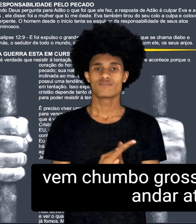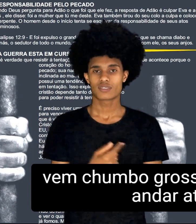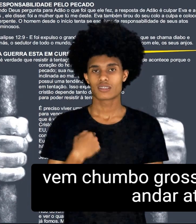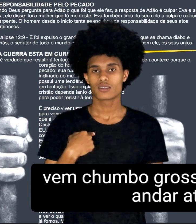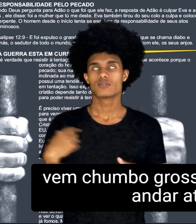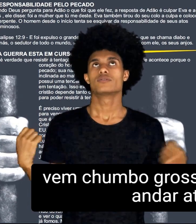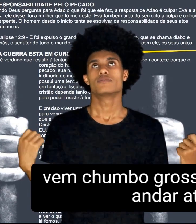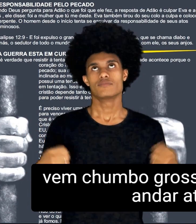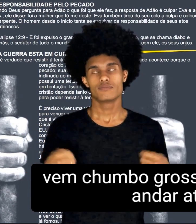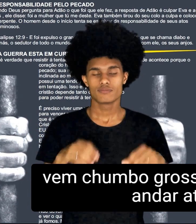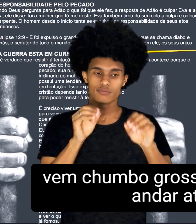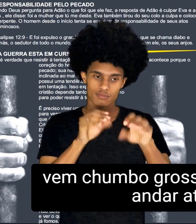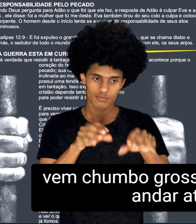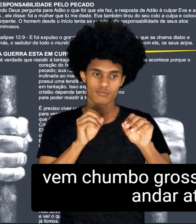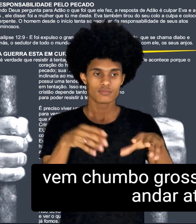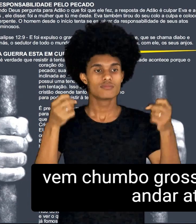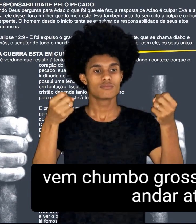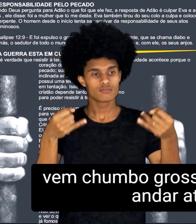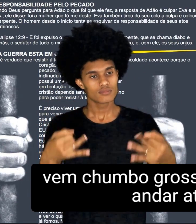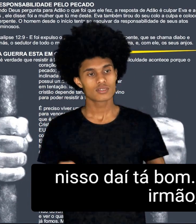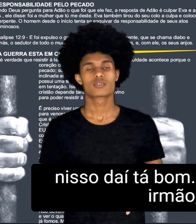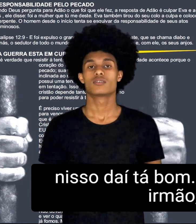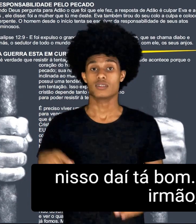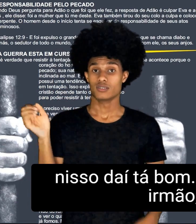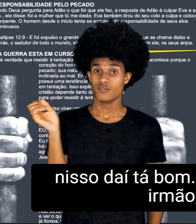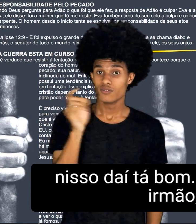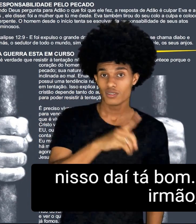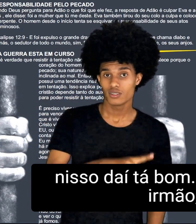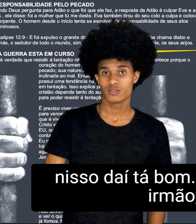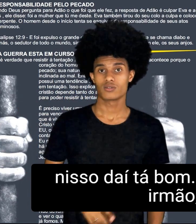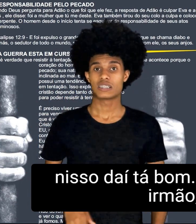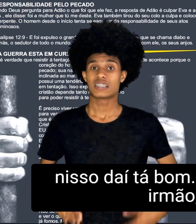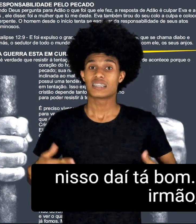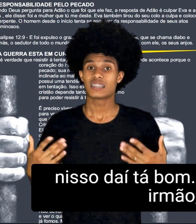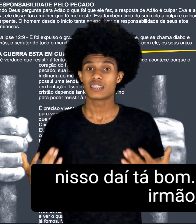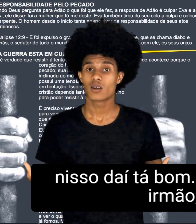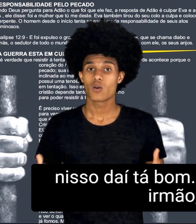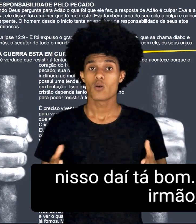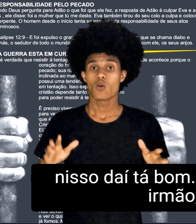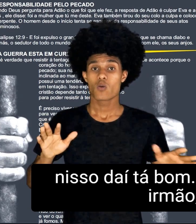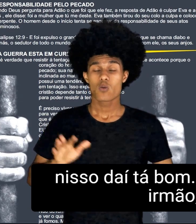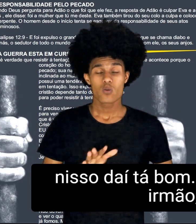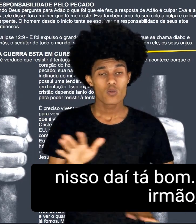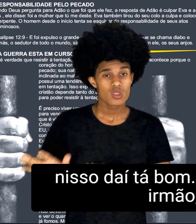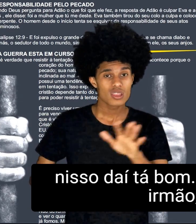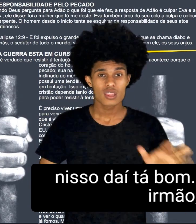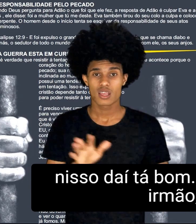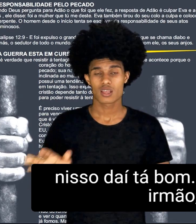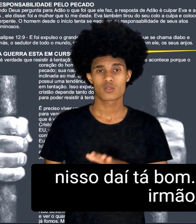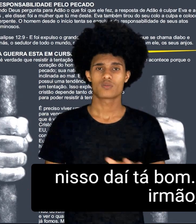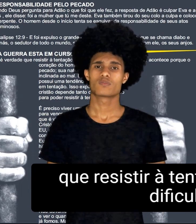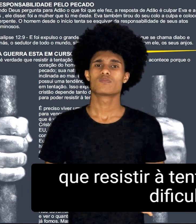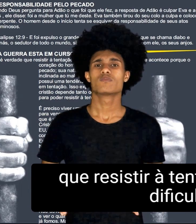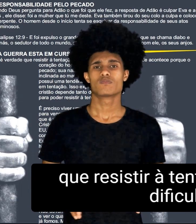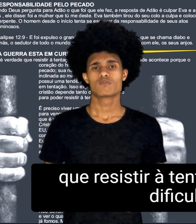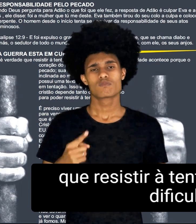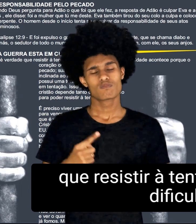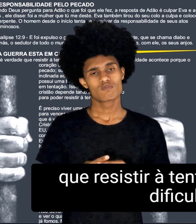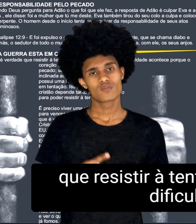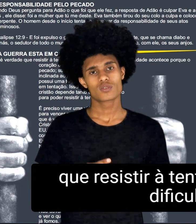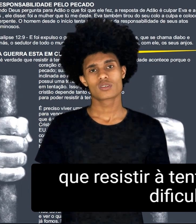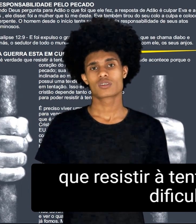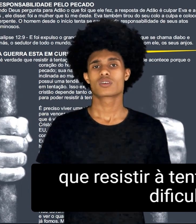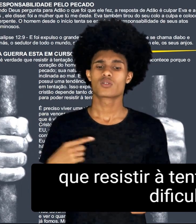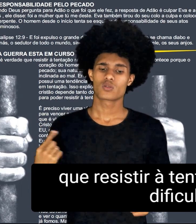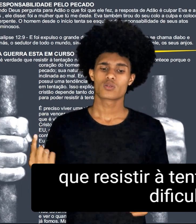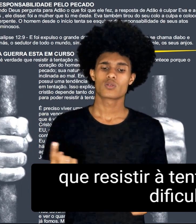Então irmãos, vamos andar atentos e vigiantes nisso daí, tá bom? Uma guerra está em curso, irmãos. Mas é verdade que resistir à tentação não é